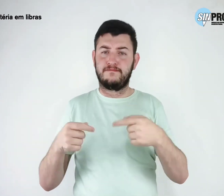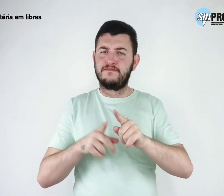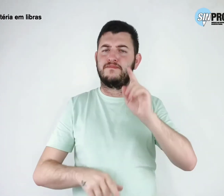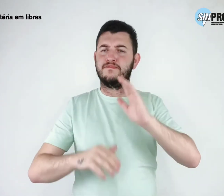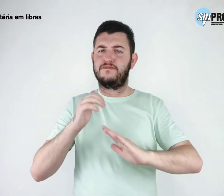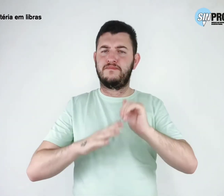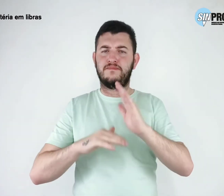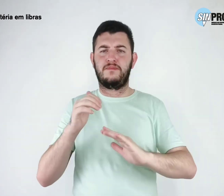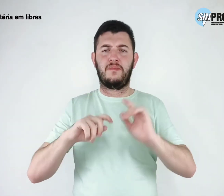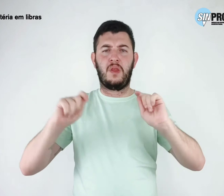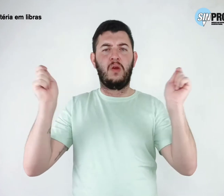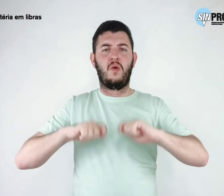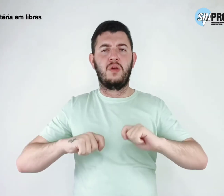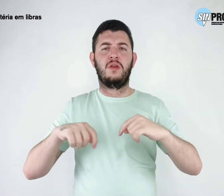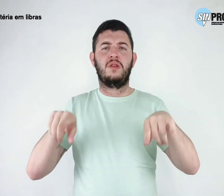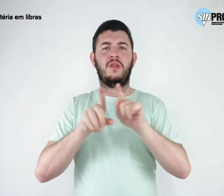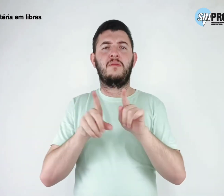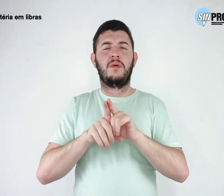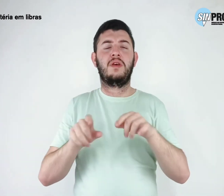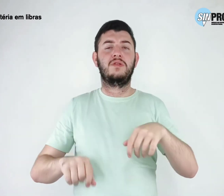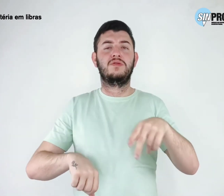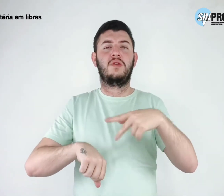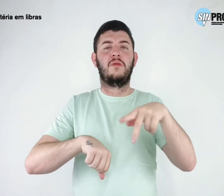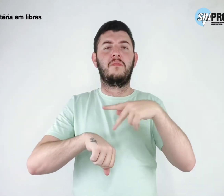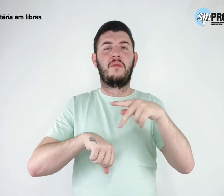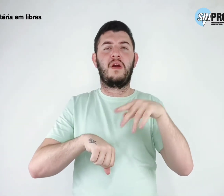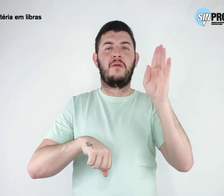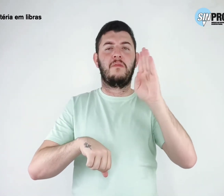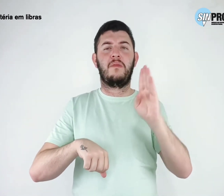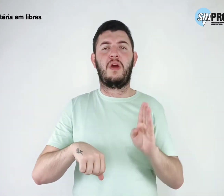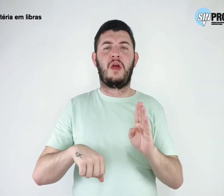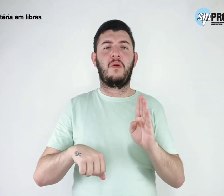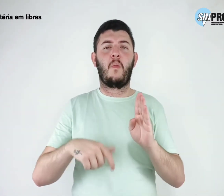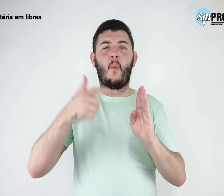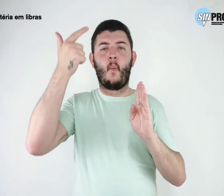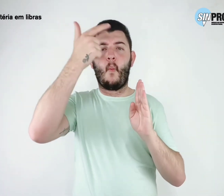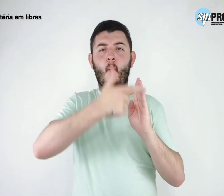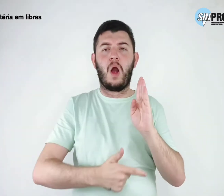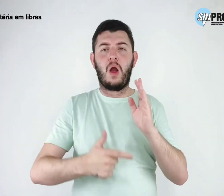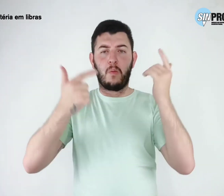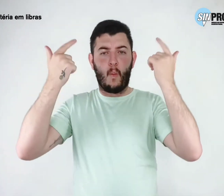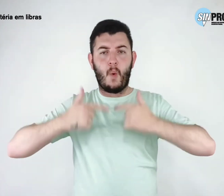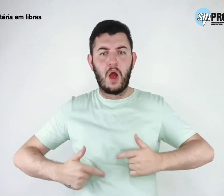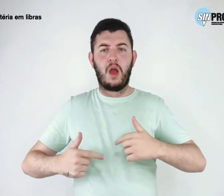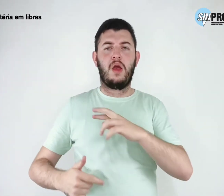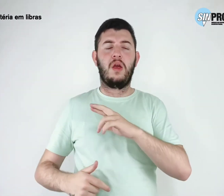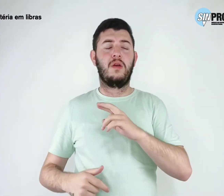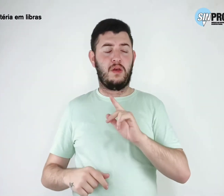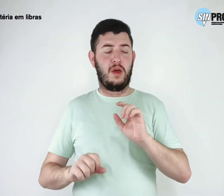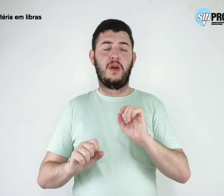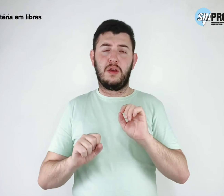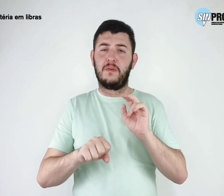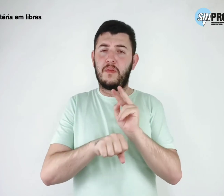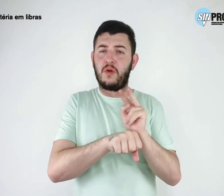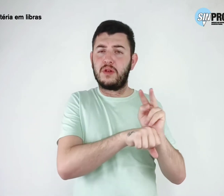a condição de Estado laico, que respeita e protege a liberdade de credo de cada